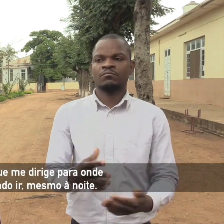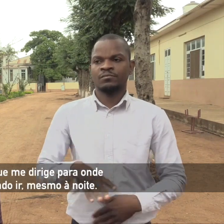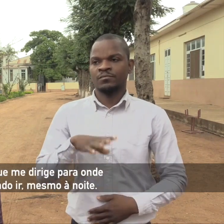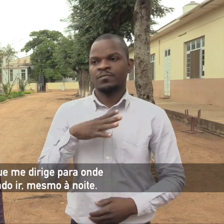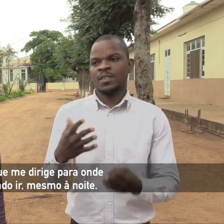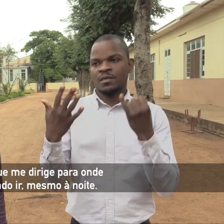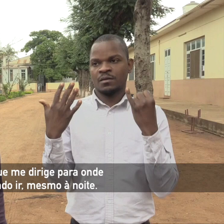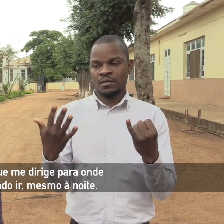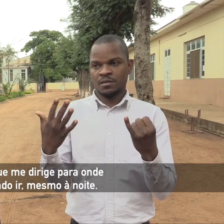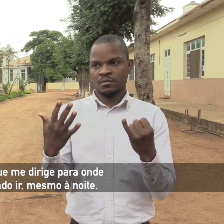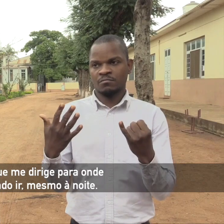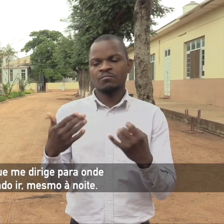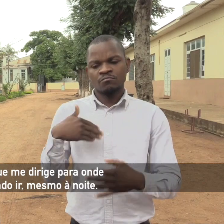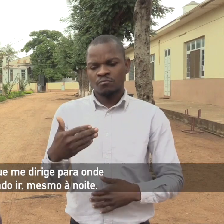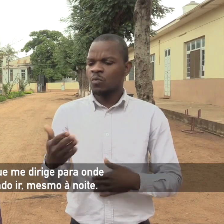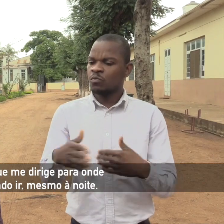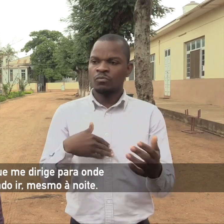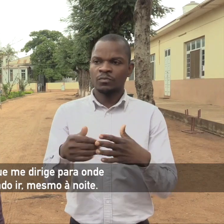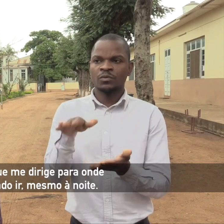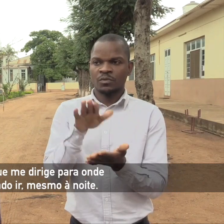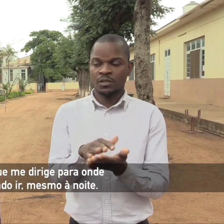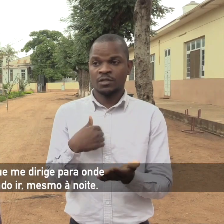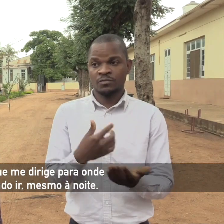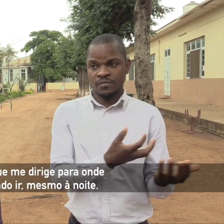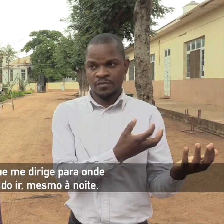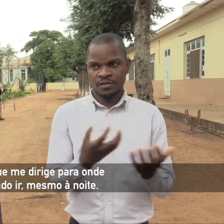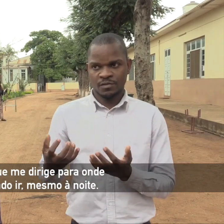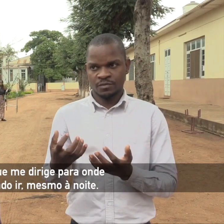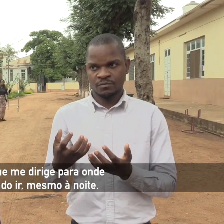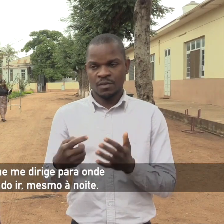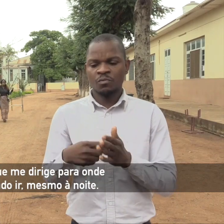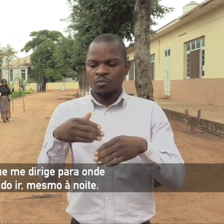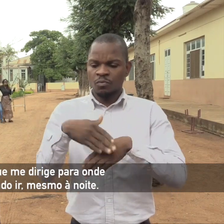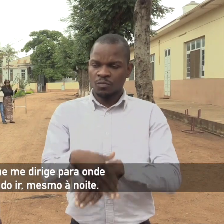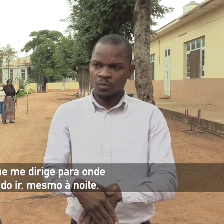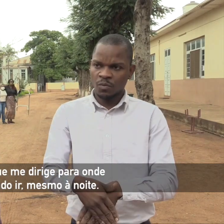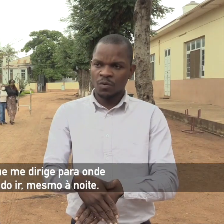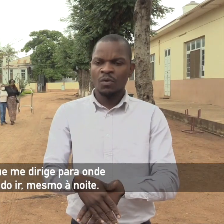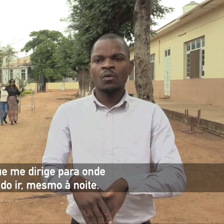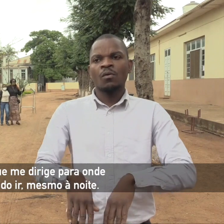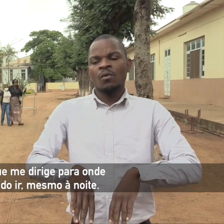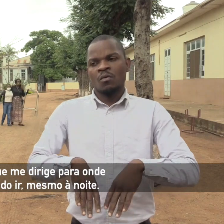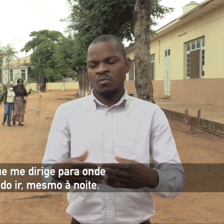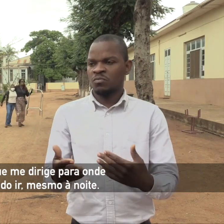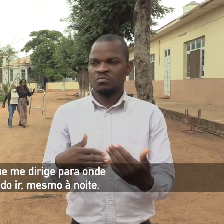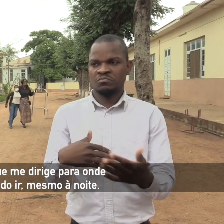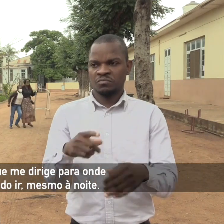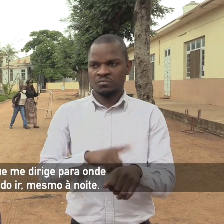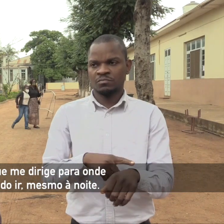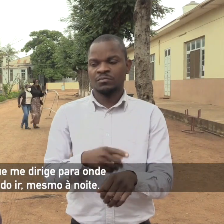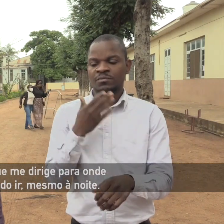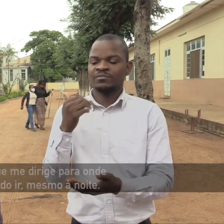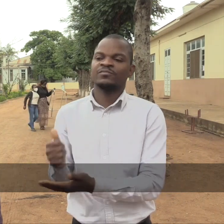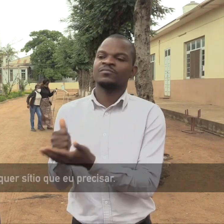anos, sim. Ele, qualquer sítio que eu for a precisar, basta ser noite ou assim, ele que me